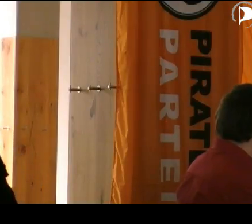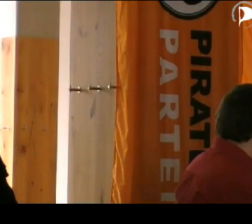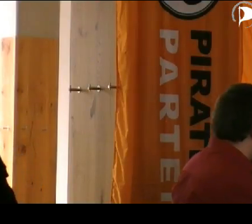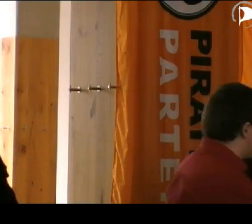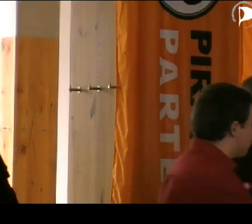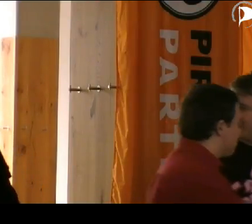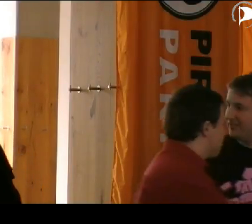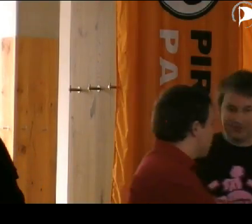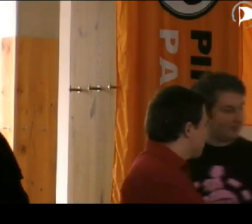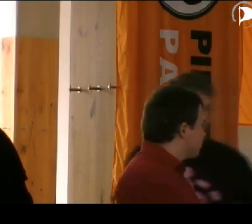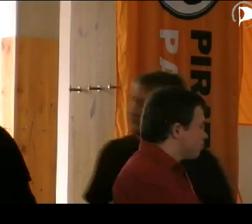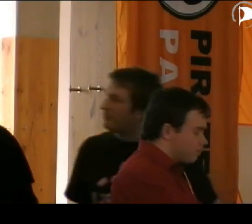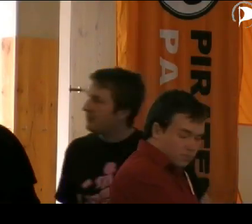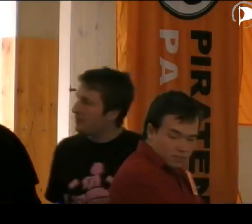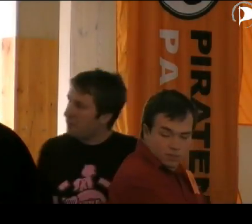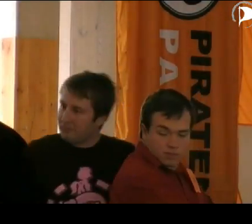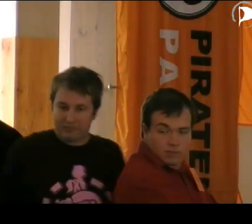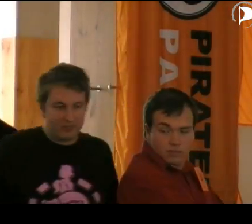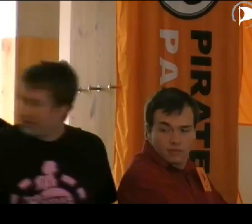ganz bestimmt